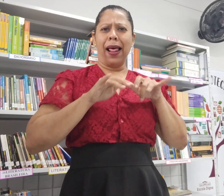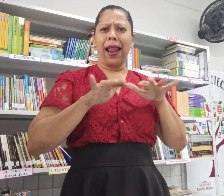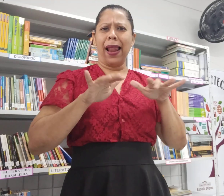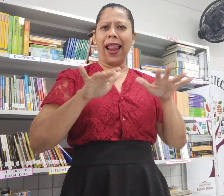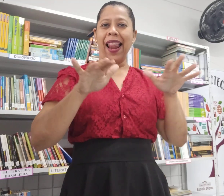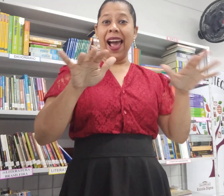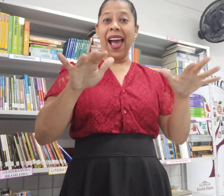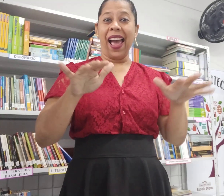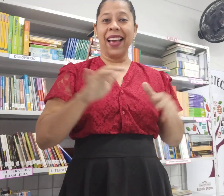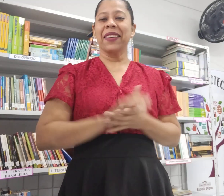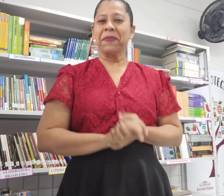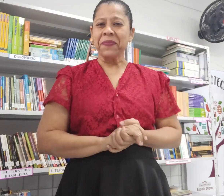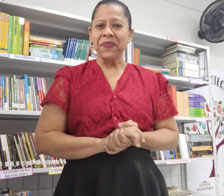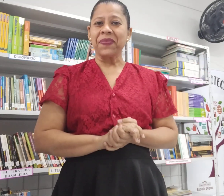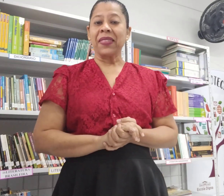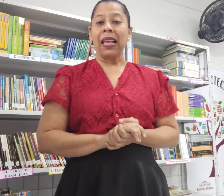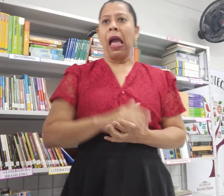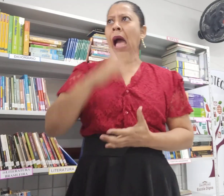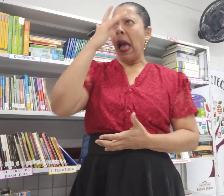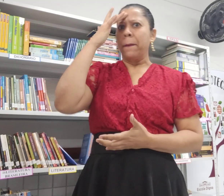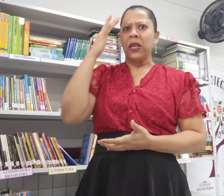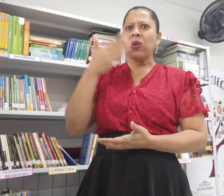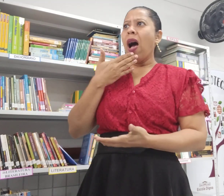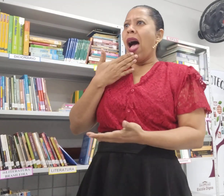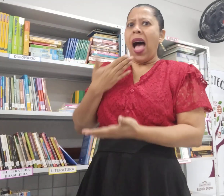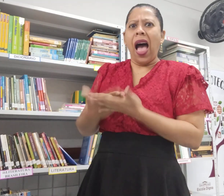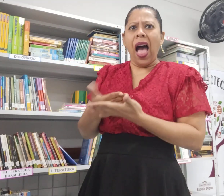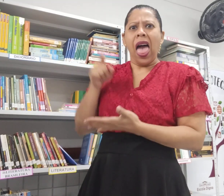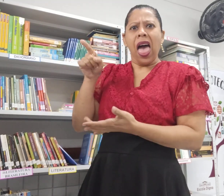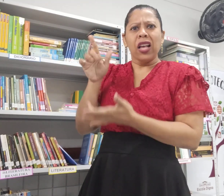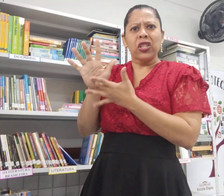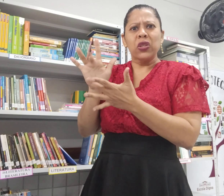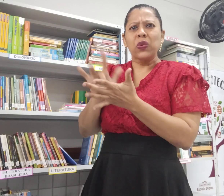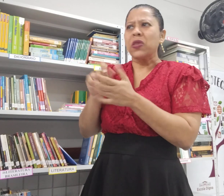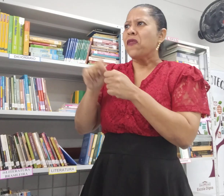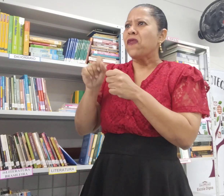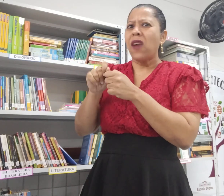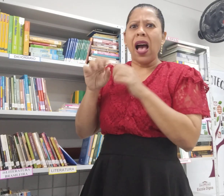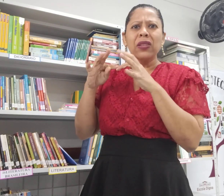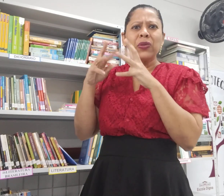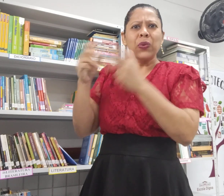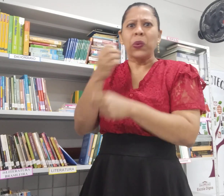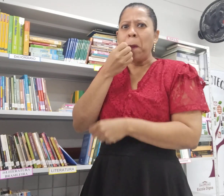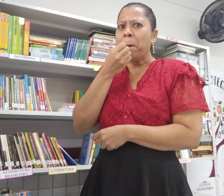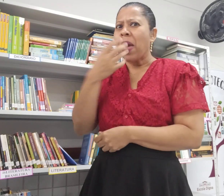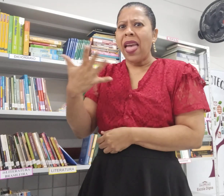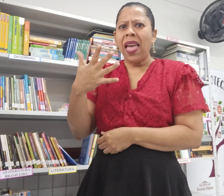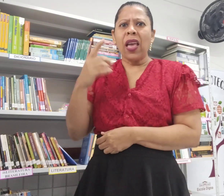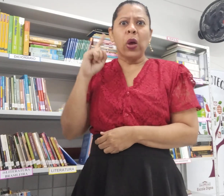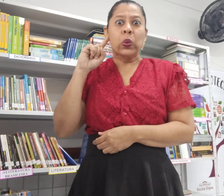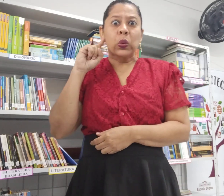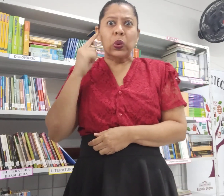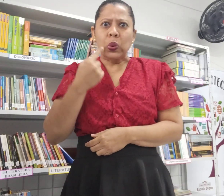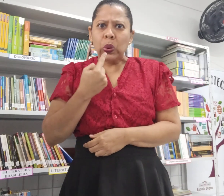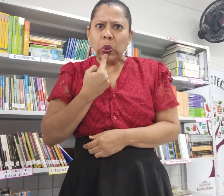admirando-se sobremaneira diziam: tudo faz bem, faz ouvir os surdos e falar os mudos. Então nós temos aqui